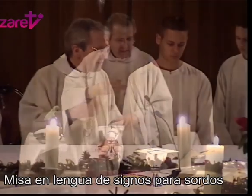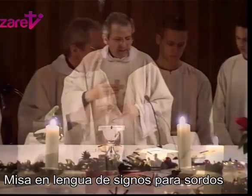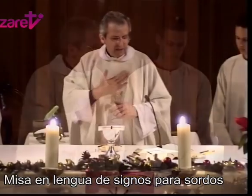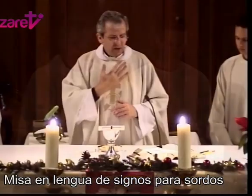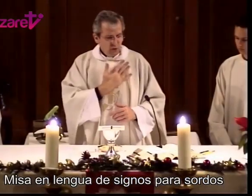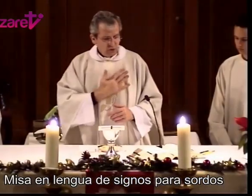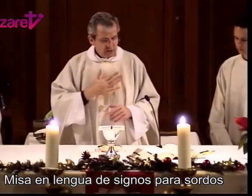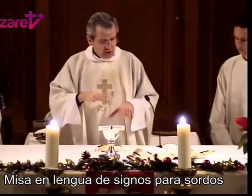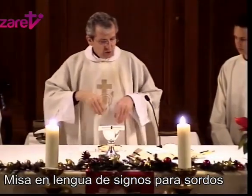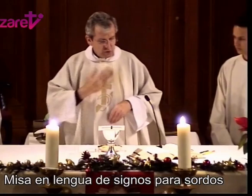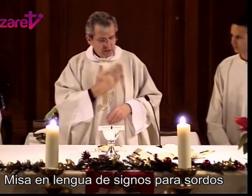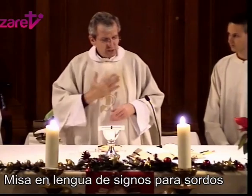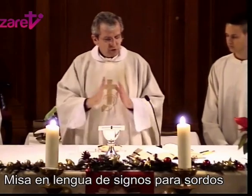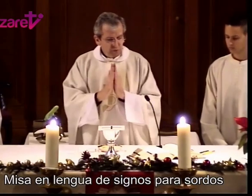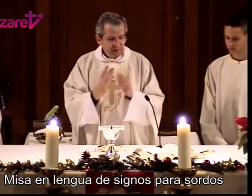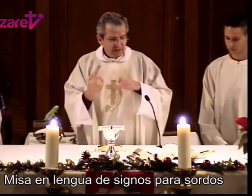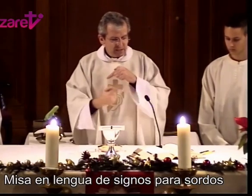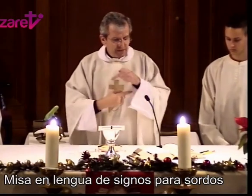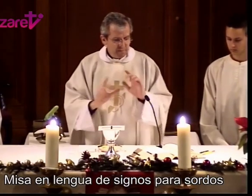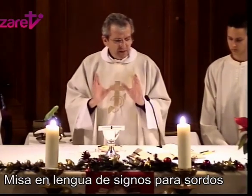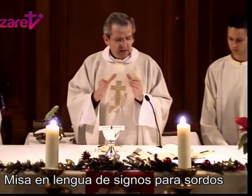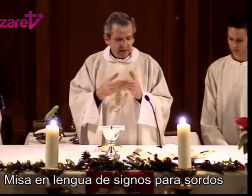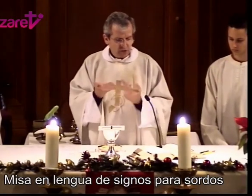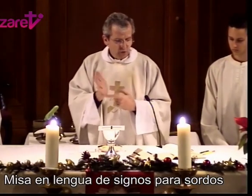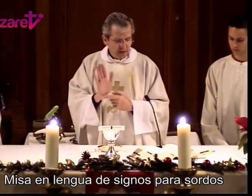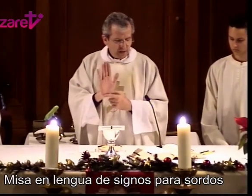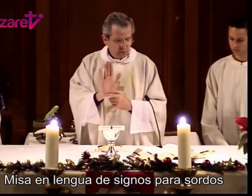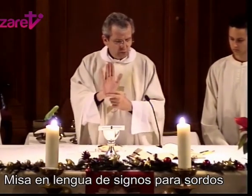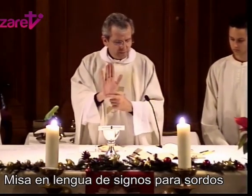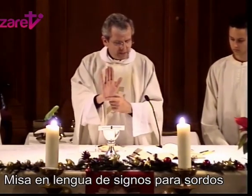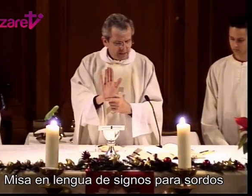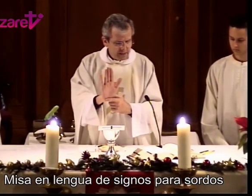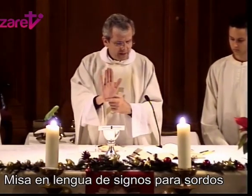Atiende los deseos y súplicas de esta familia que has congregado en tu presencia.